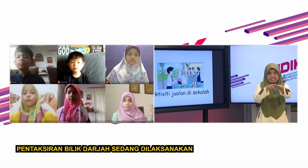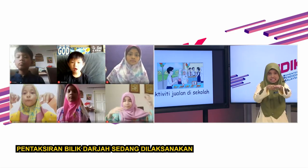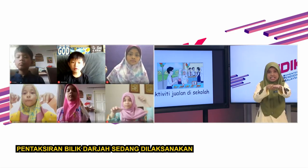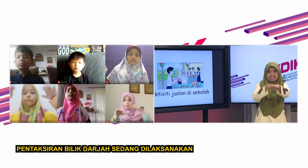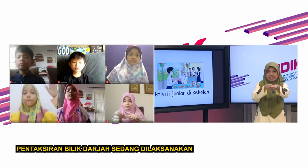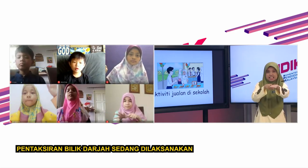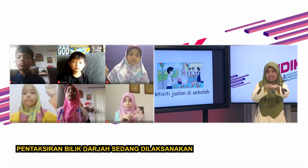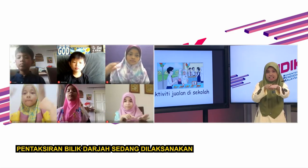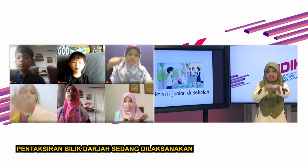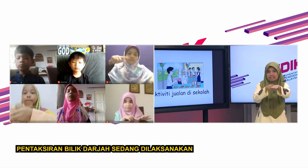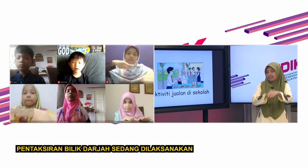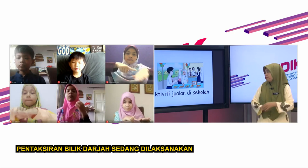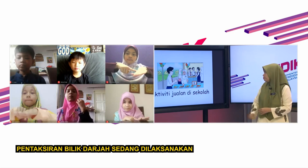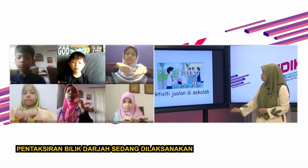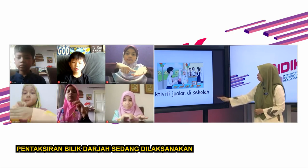Di